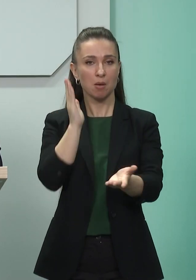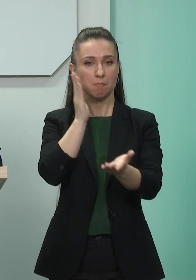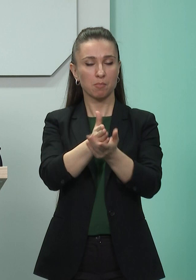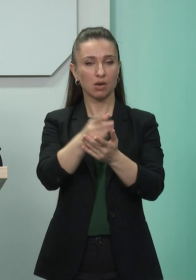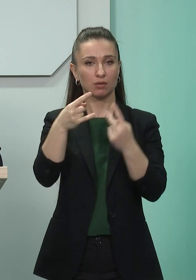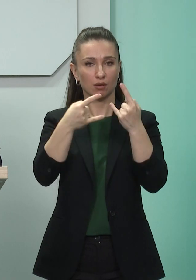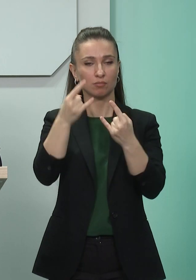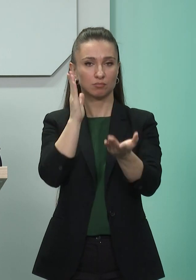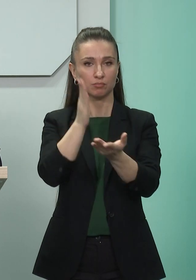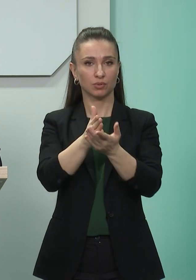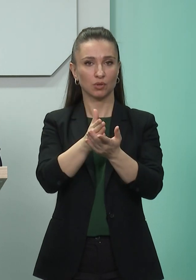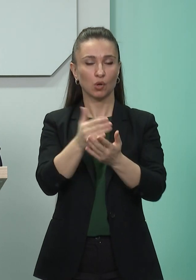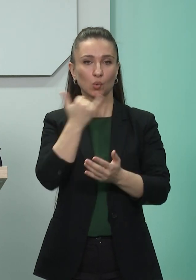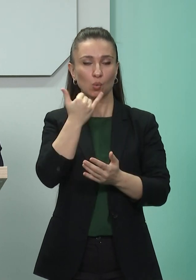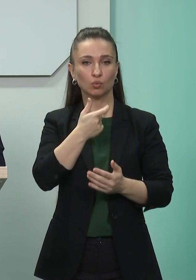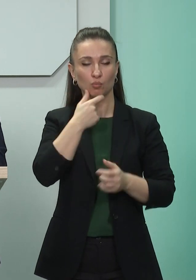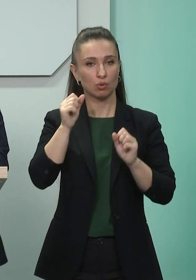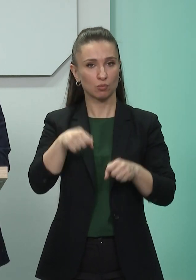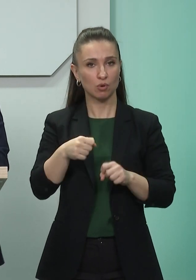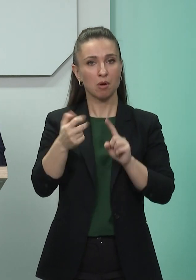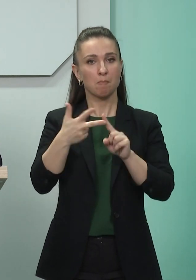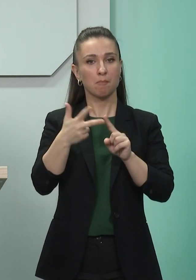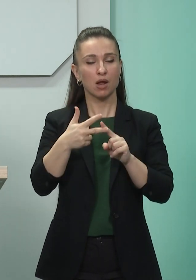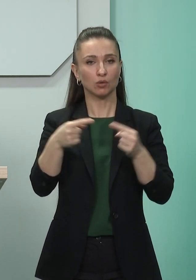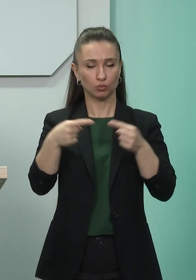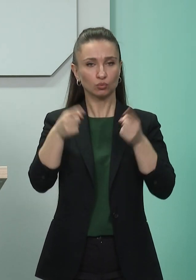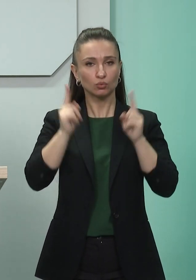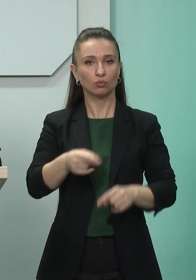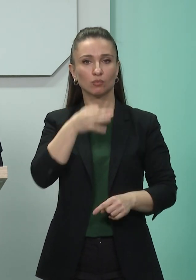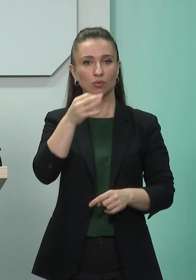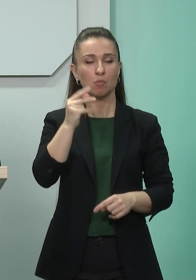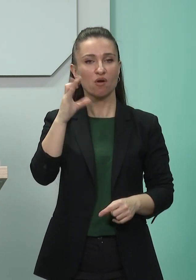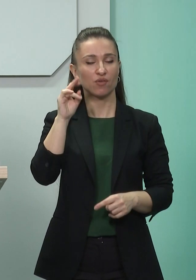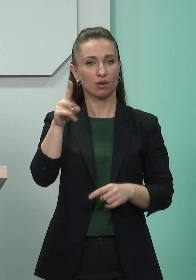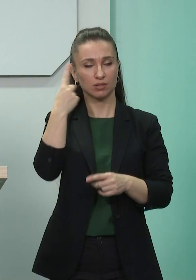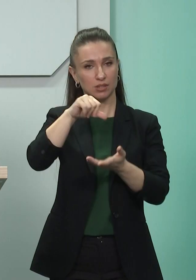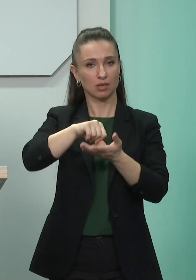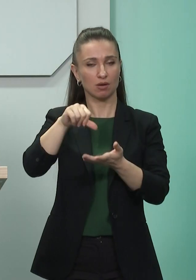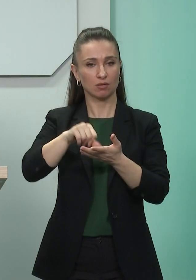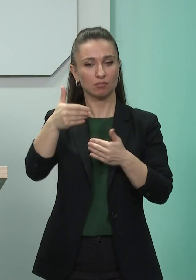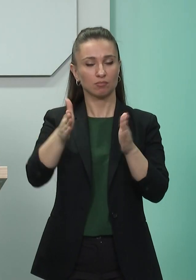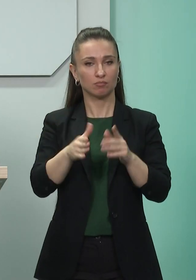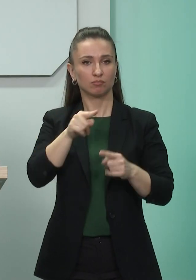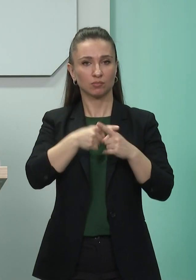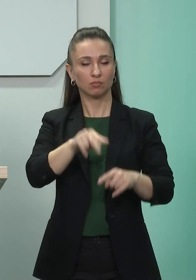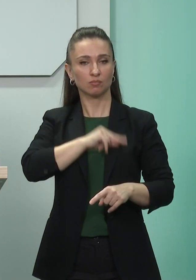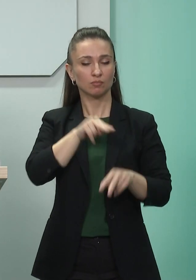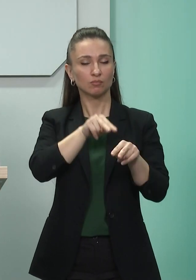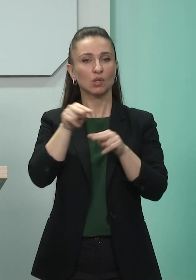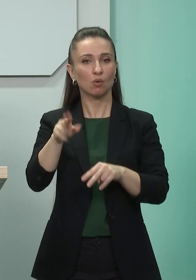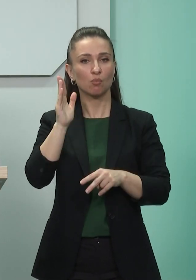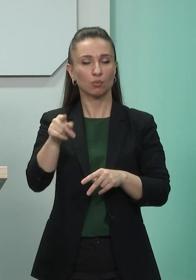პირდაპირ ეთერში ცესკოს YouTube არხზე. მესამე და დასკვნით ეტაპზე ProVNV-ს წარმომადგენლები აპარატურის მუშაობას